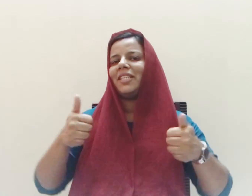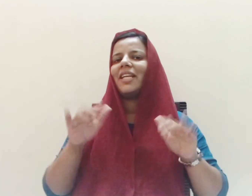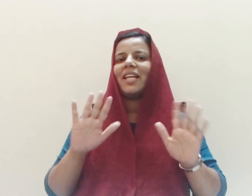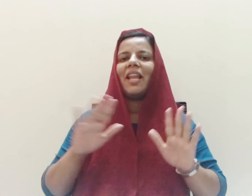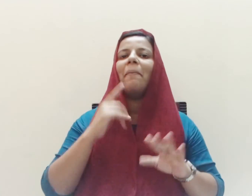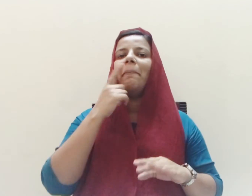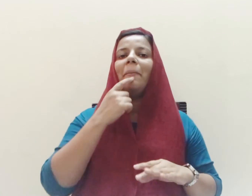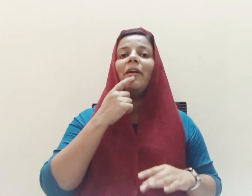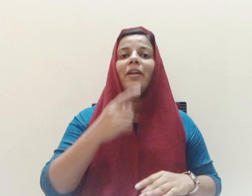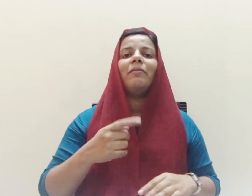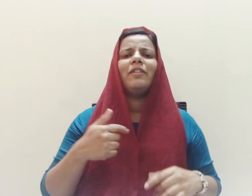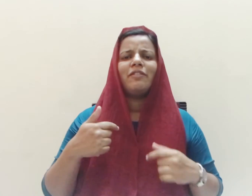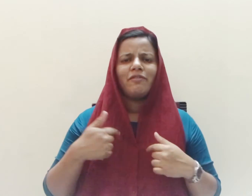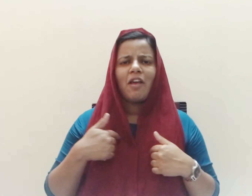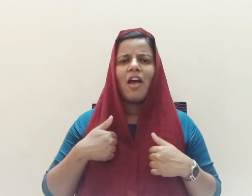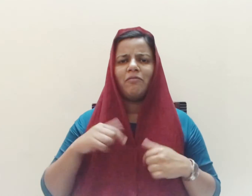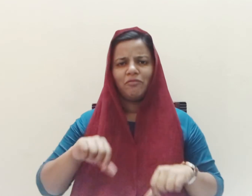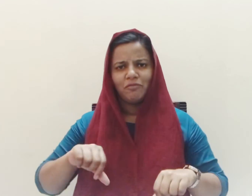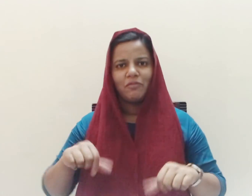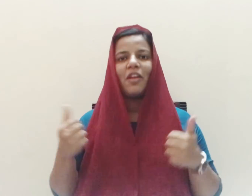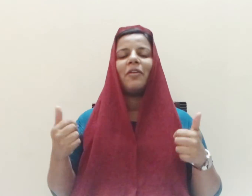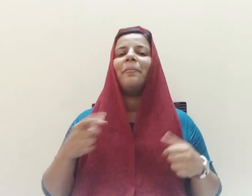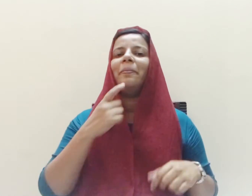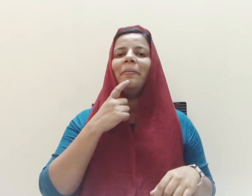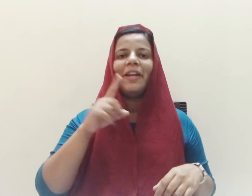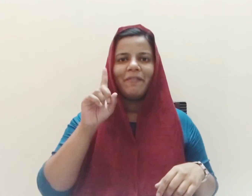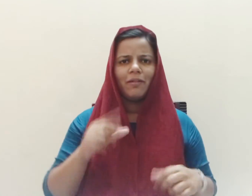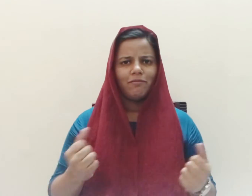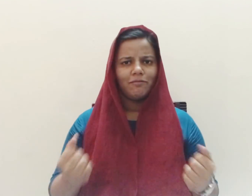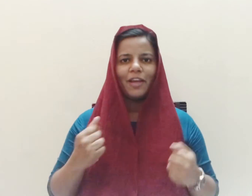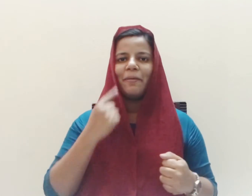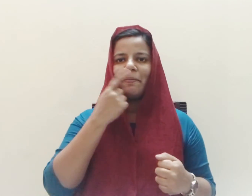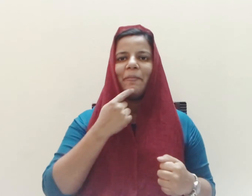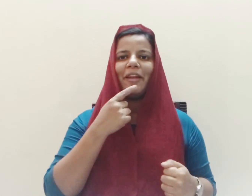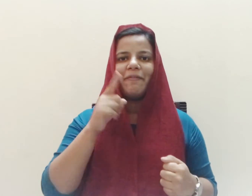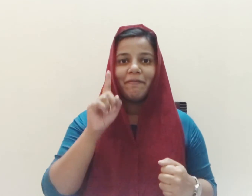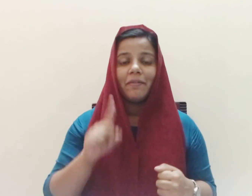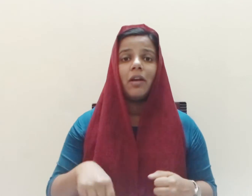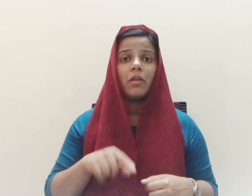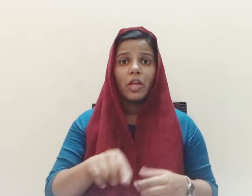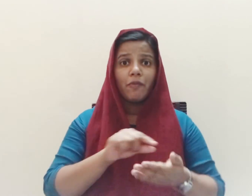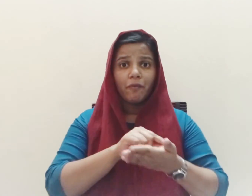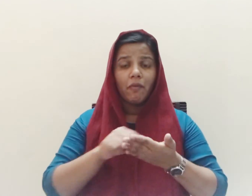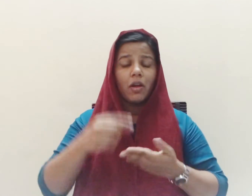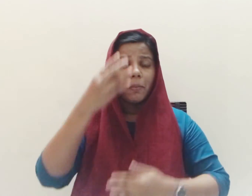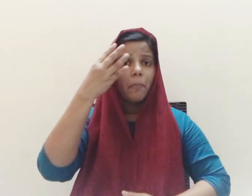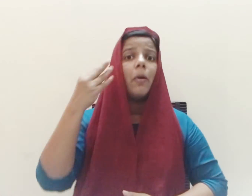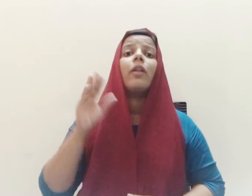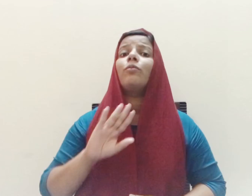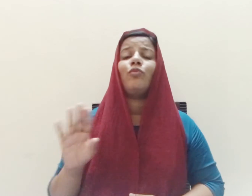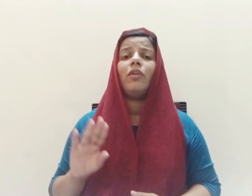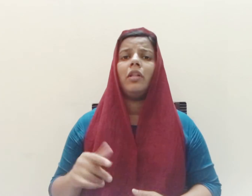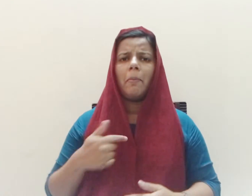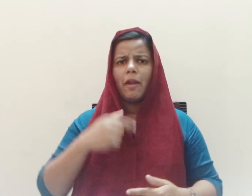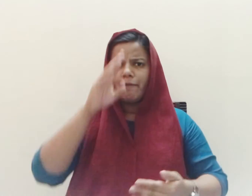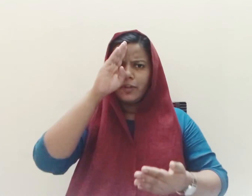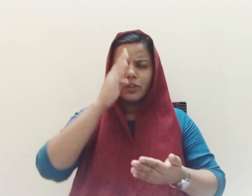ജയിക്കത്തില്ല. അതിൽ ഞാൻ ജയം നേടുക തന്നെ ചെയ്യും. അതുകൊണ്ട് ധൈര്യമായിട്ട് പറയണം കേട്ടോ. ഈ വാക്യം മറക്കരുത്. എപ്പോഴും പറയണം. നമ്മൾ